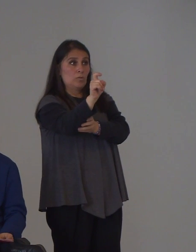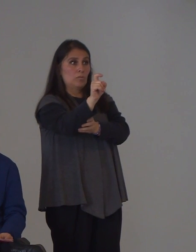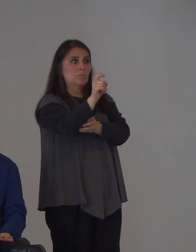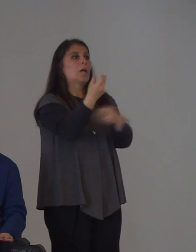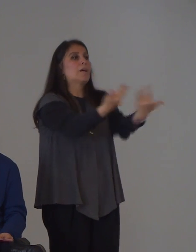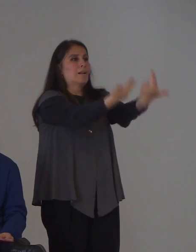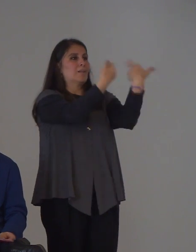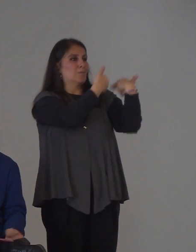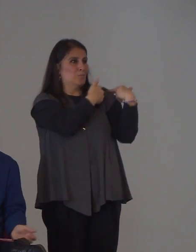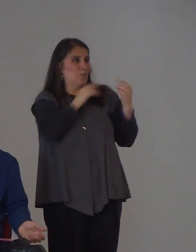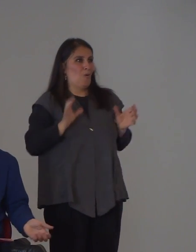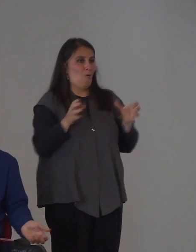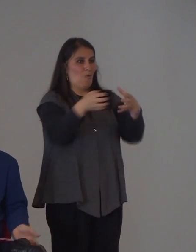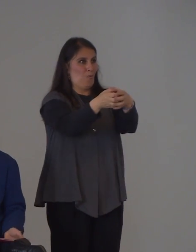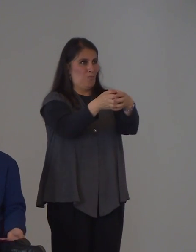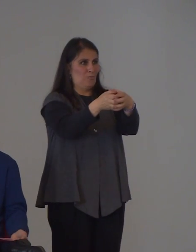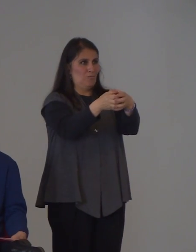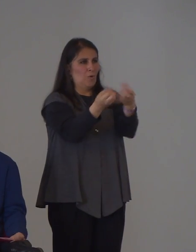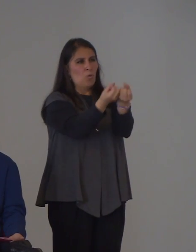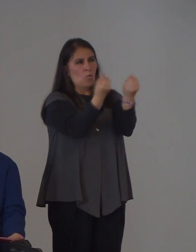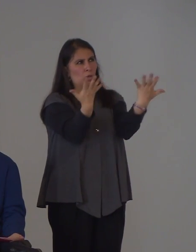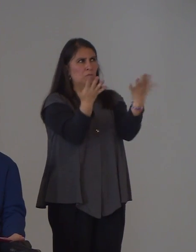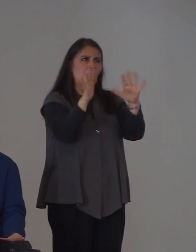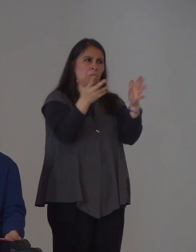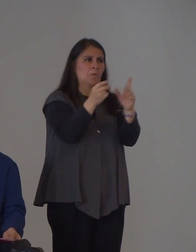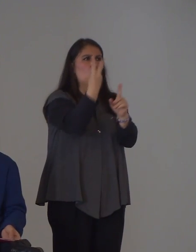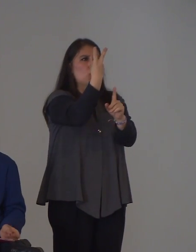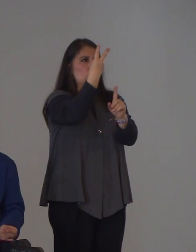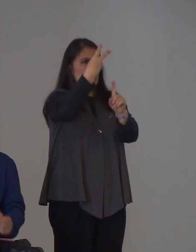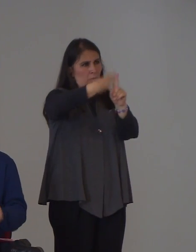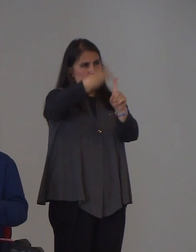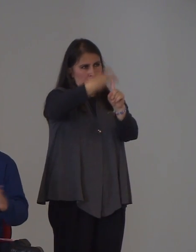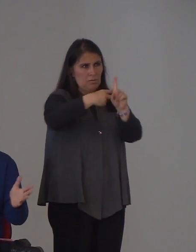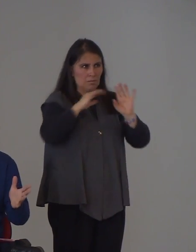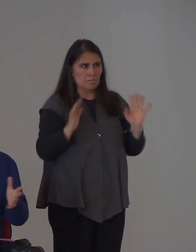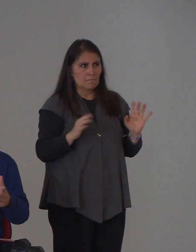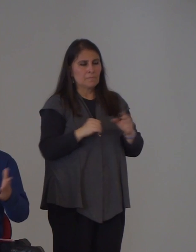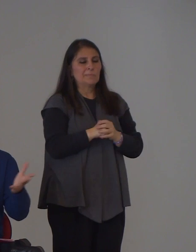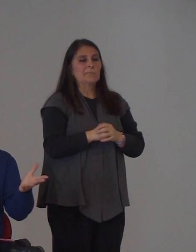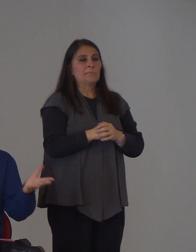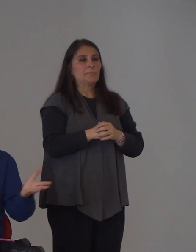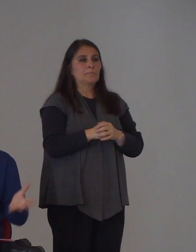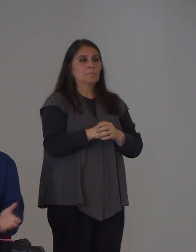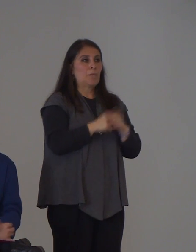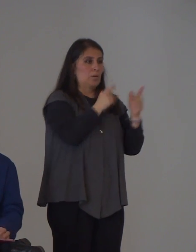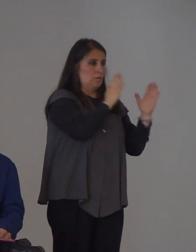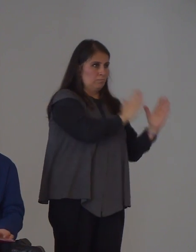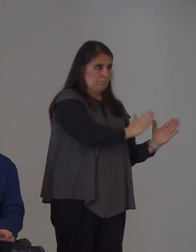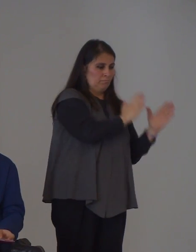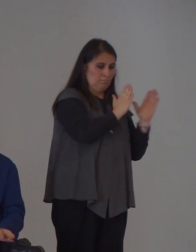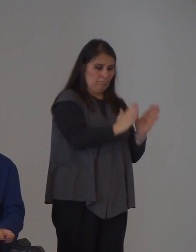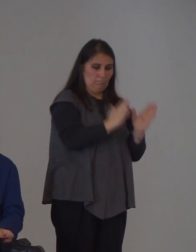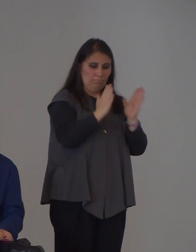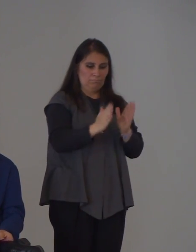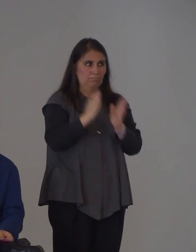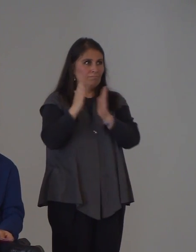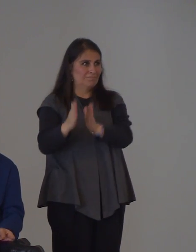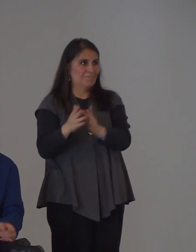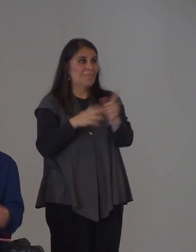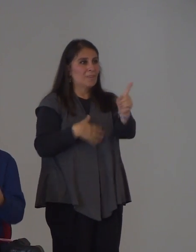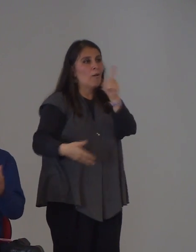durante casi 2 meses, en la residencia, digamos, el taller final. Pero esto fue señalado como uno de los logros